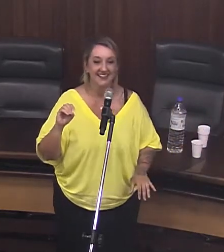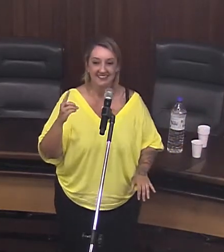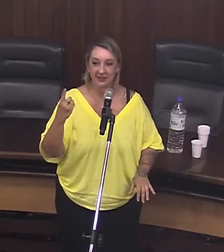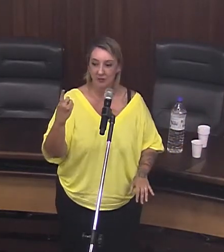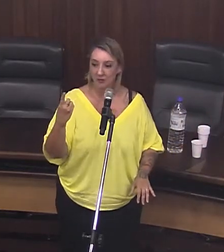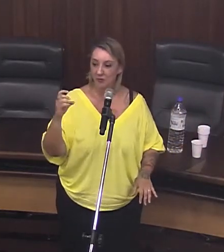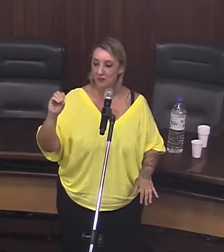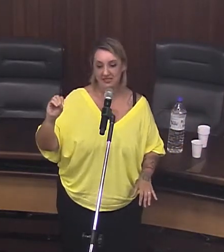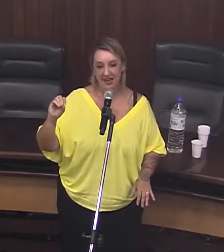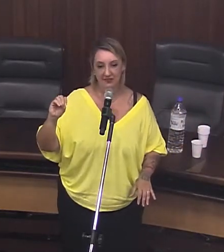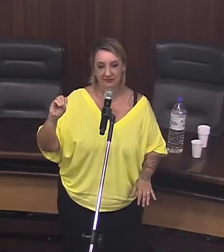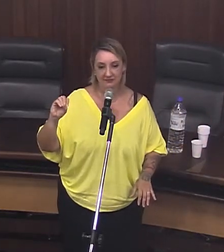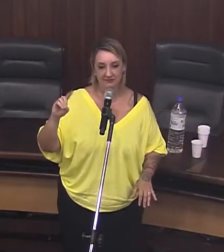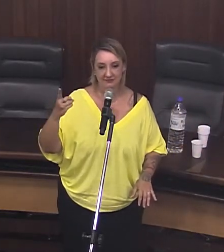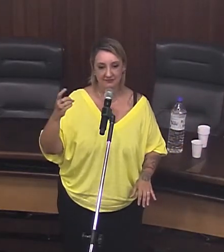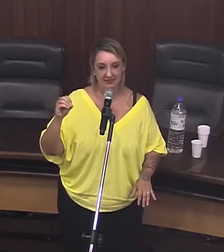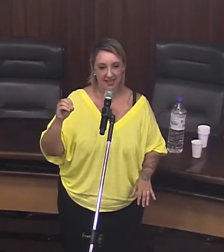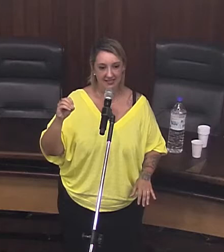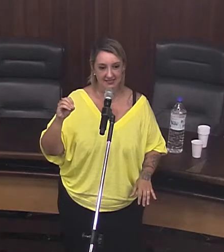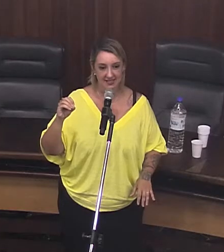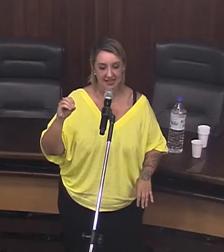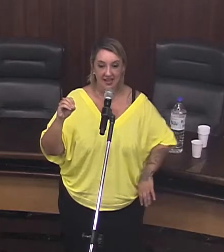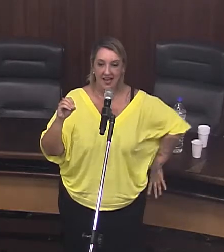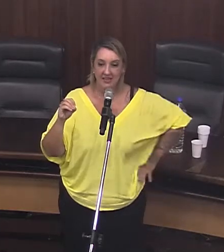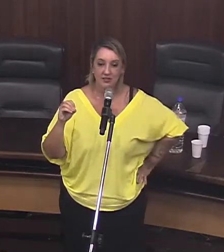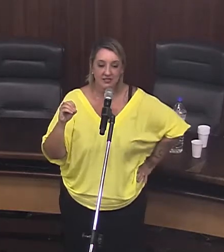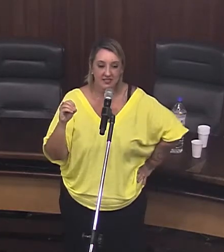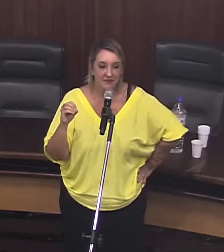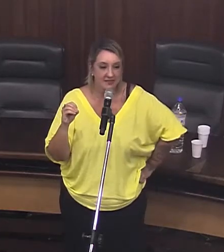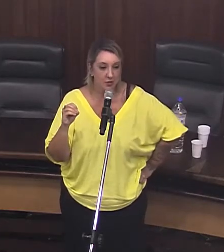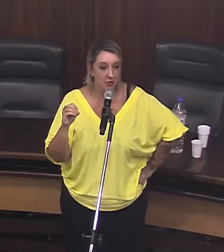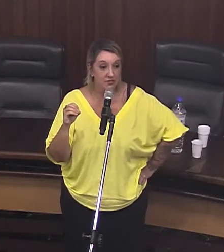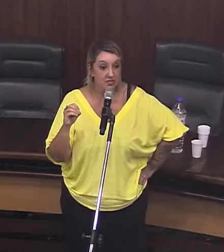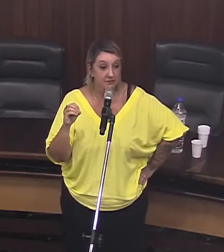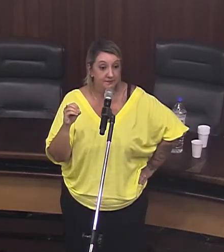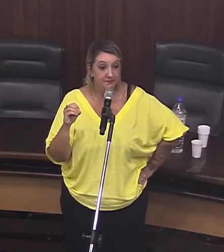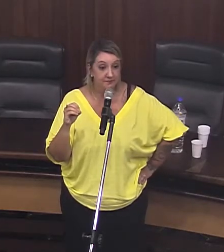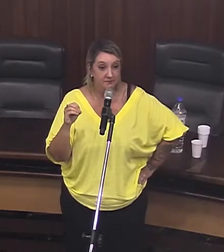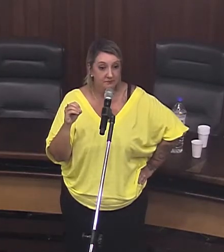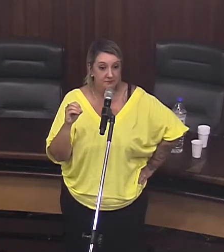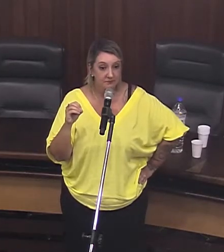Então, 1 e o 0, 10. Aí, se eu quiser fazer 11...